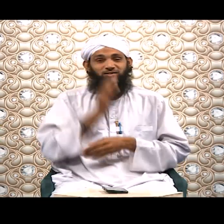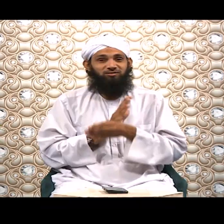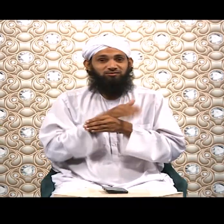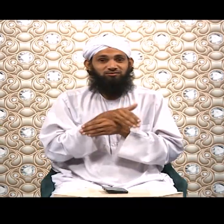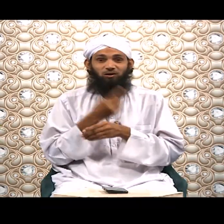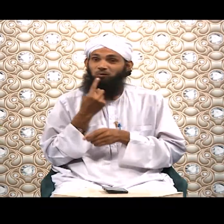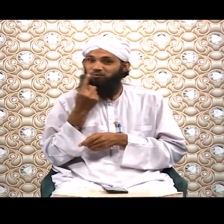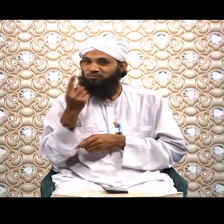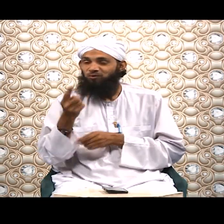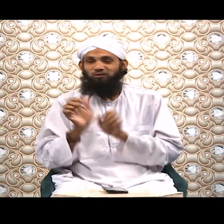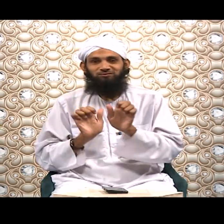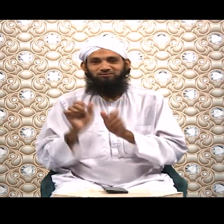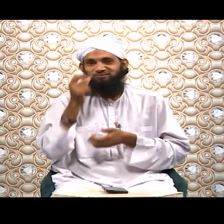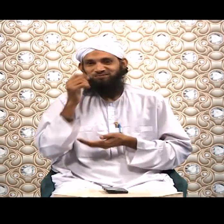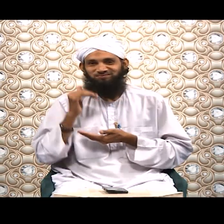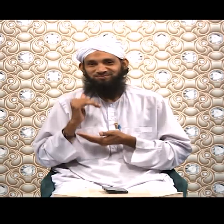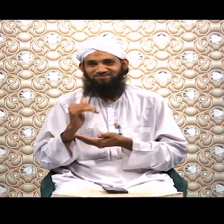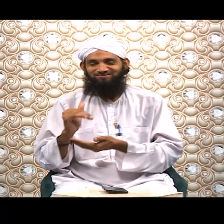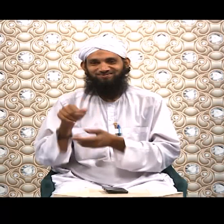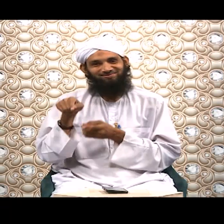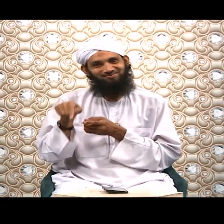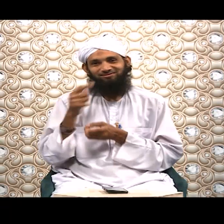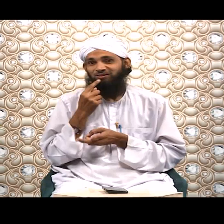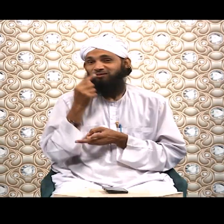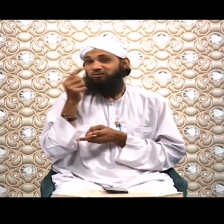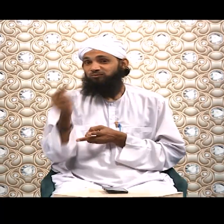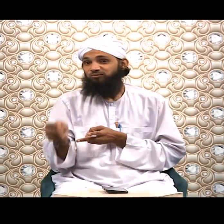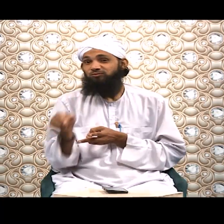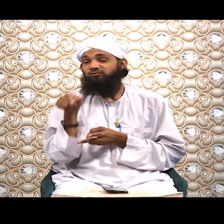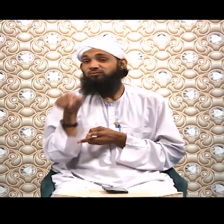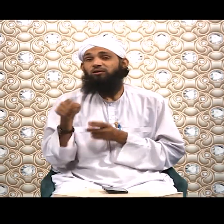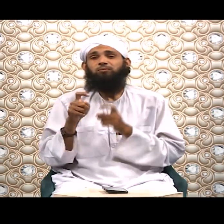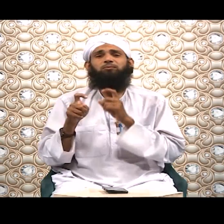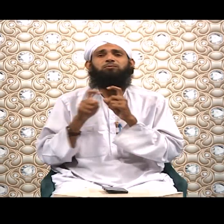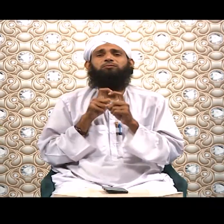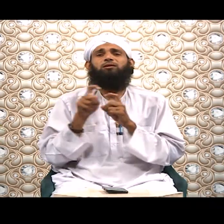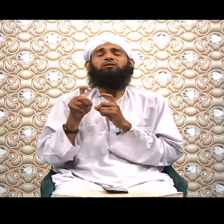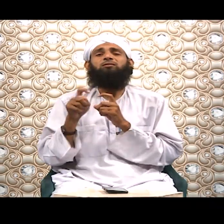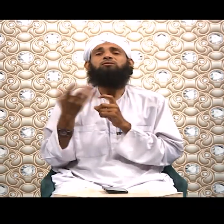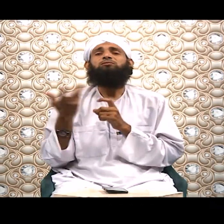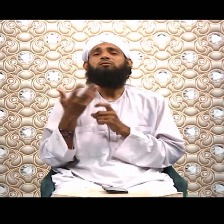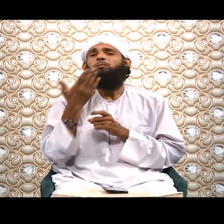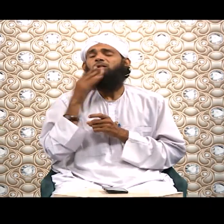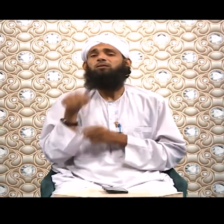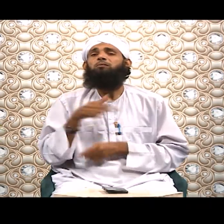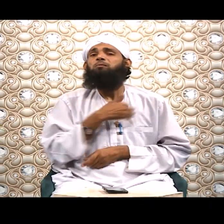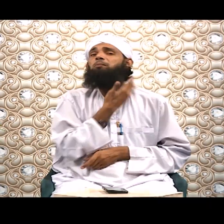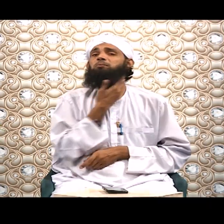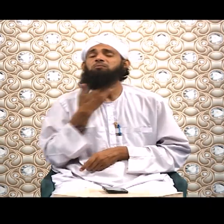سیدنا اسماعیل علی نبینا وعلیہ الصلاۃ والسلام سے اس لیے مشورہ نہیں مانگا تھا کہ اگر ان کی مرضی نہ ہو تو ان کی رائے